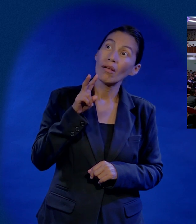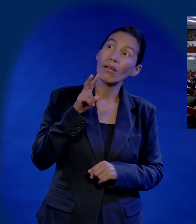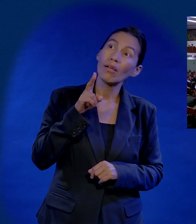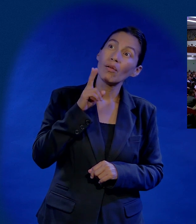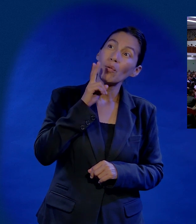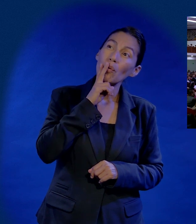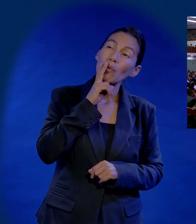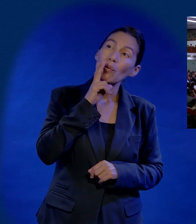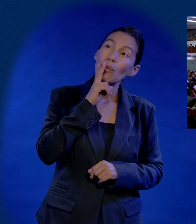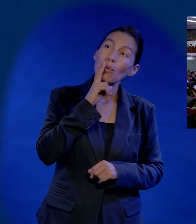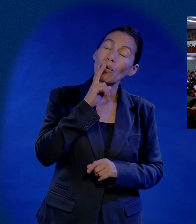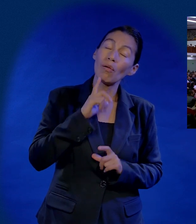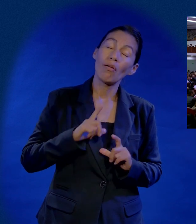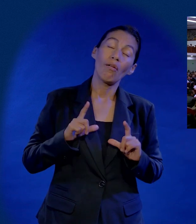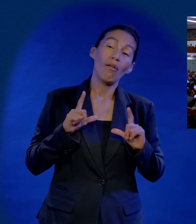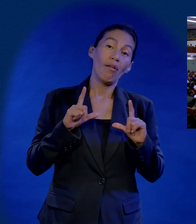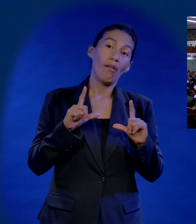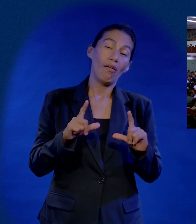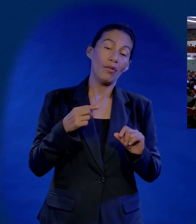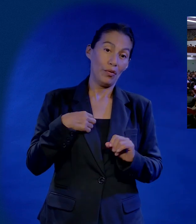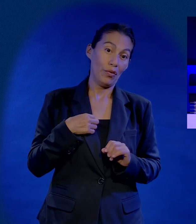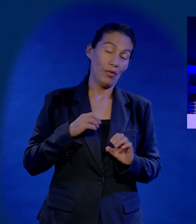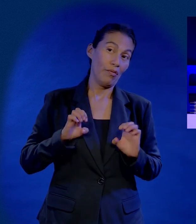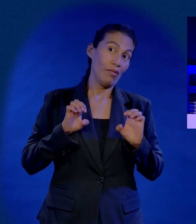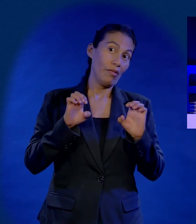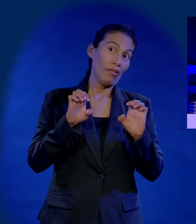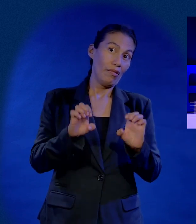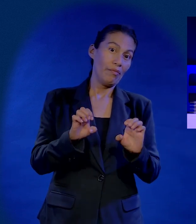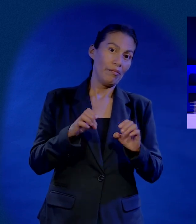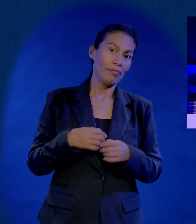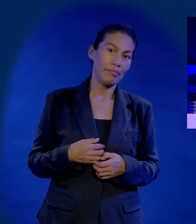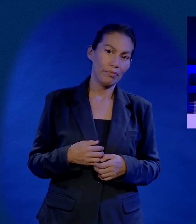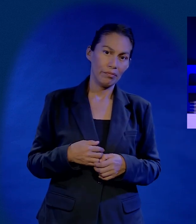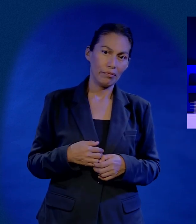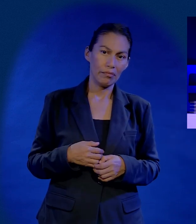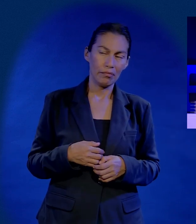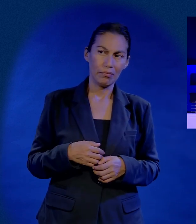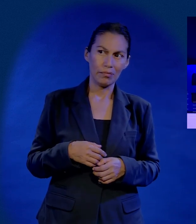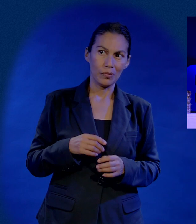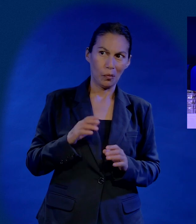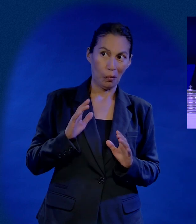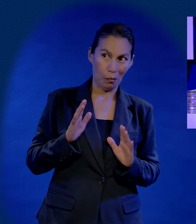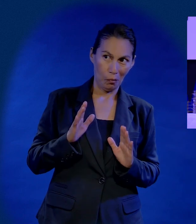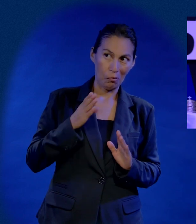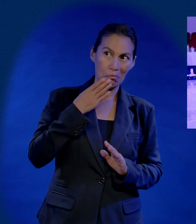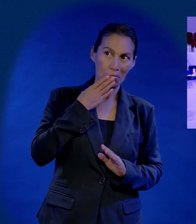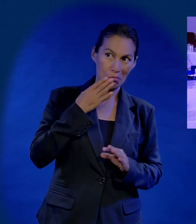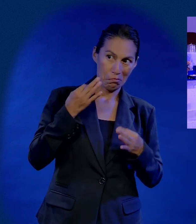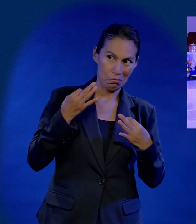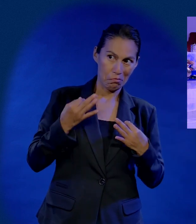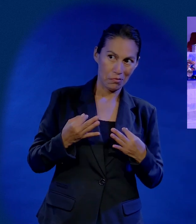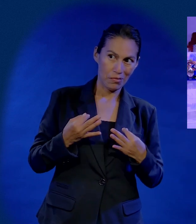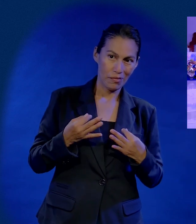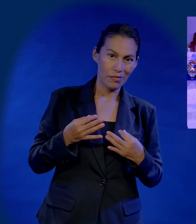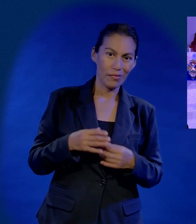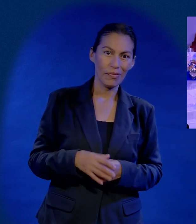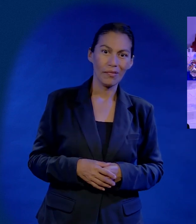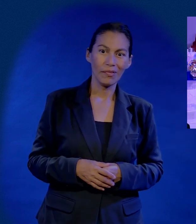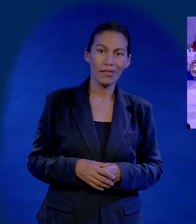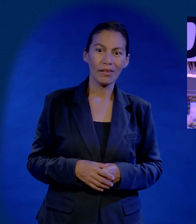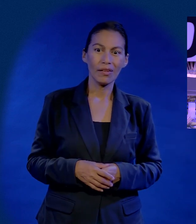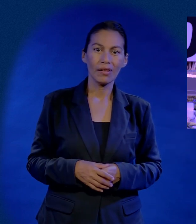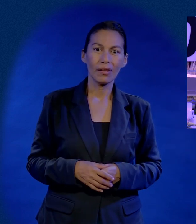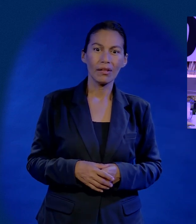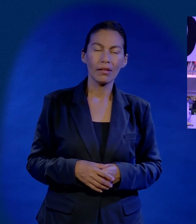hacia arriba, los veía con sus cigarros tan elegantes. A esa edad así lo veía, lo confieso con vergüenza, tan elegantes,